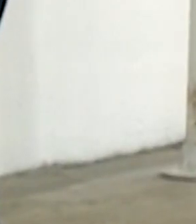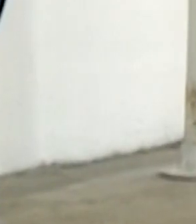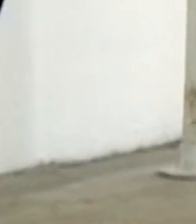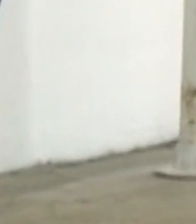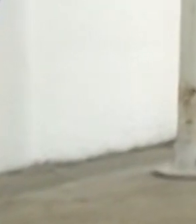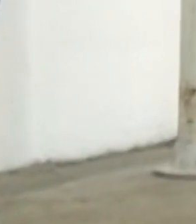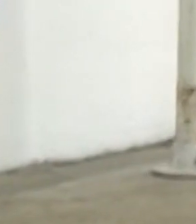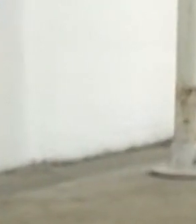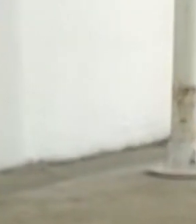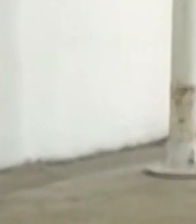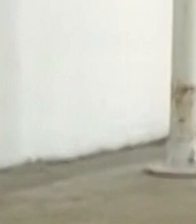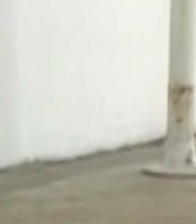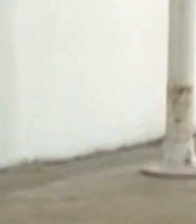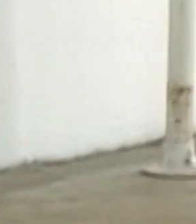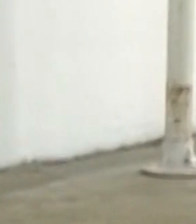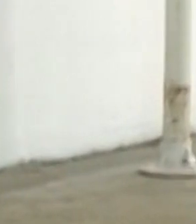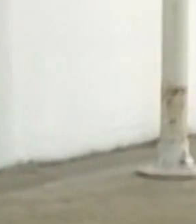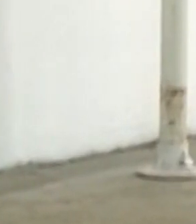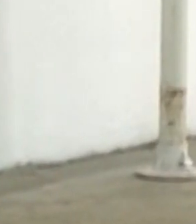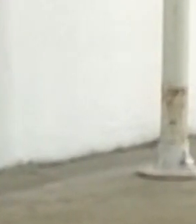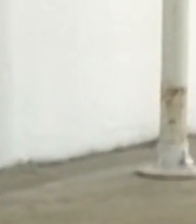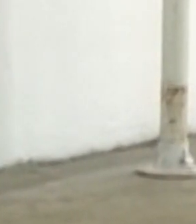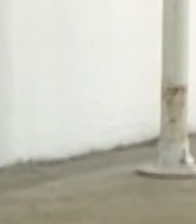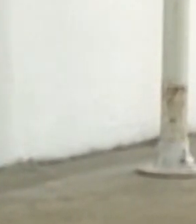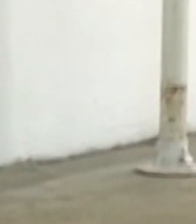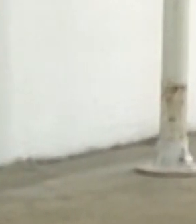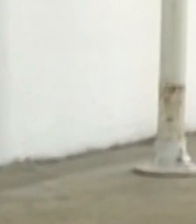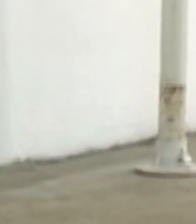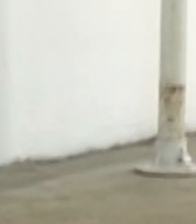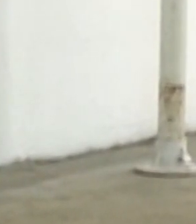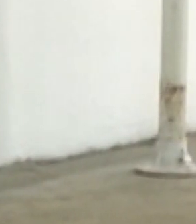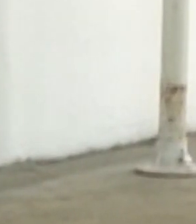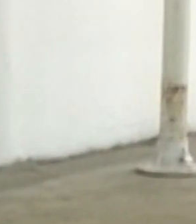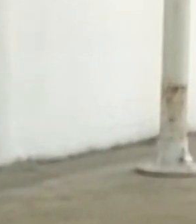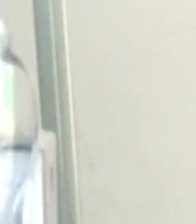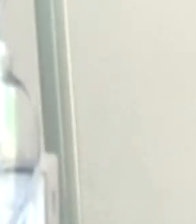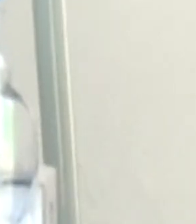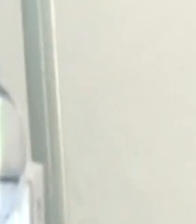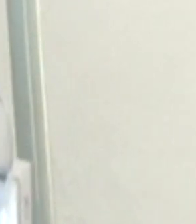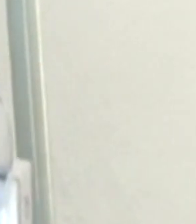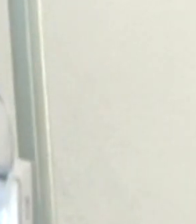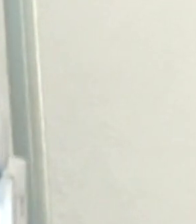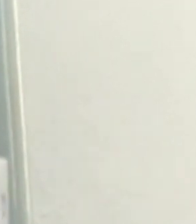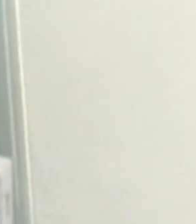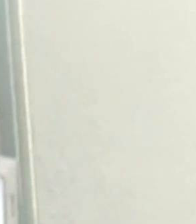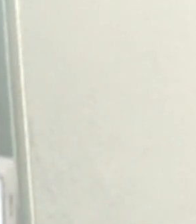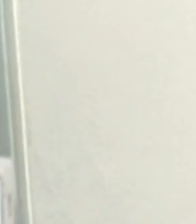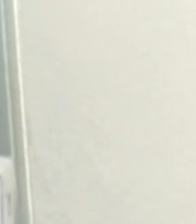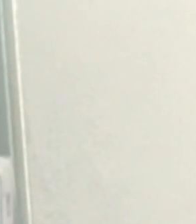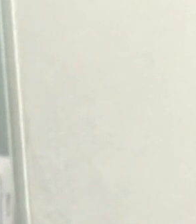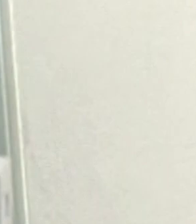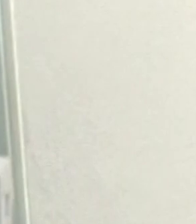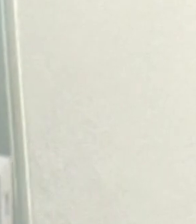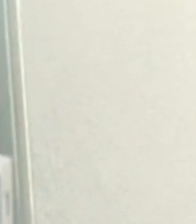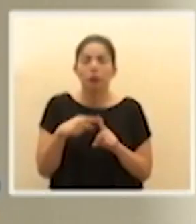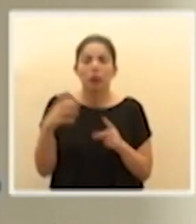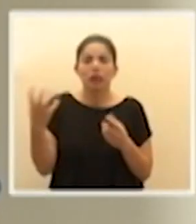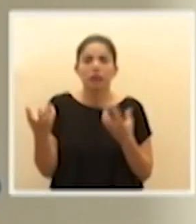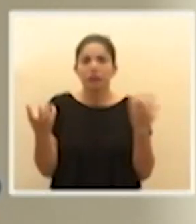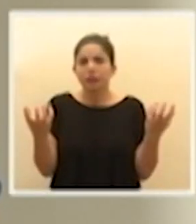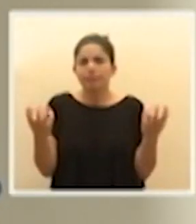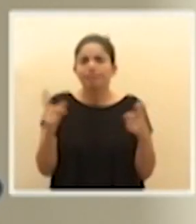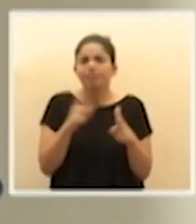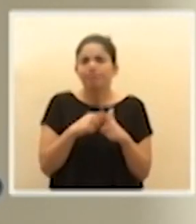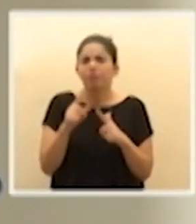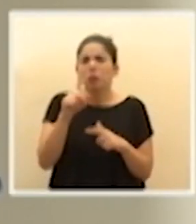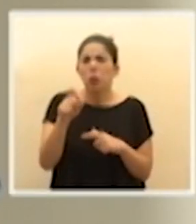y se detectó que una de las razones por las que las pruebas siguen siendo positivas podría ser por la liberación de las vías respiratorias. La pregunta